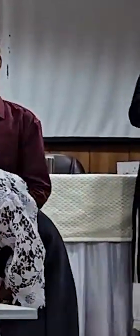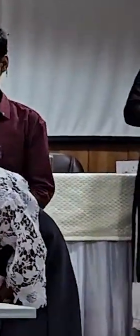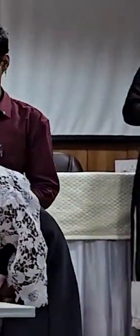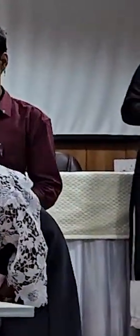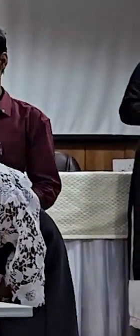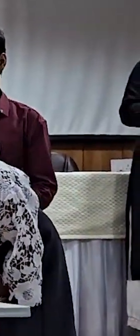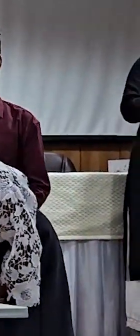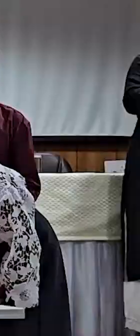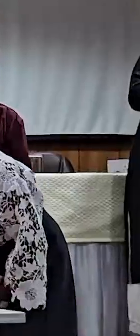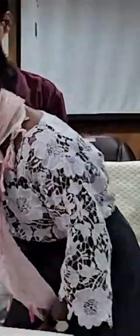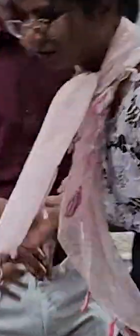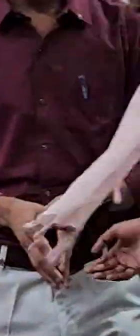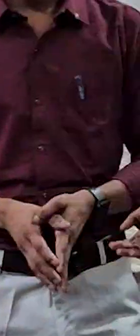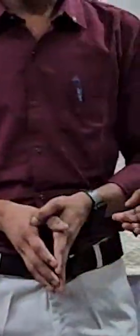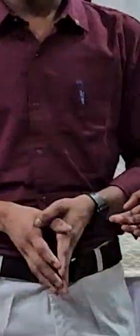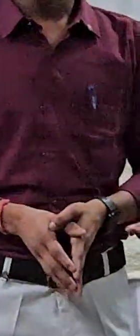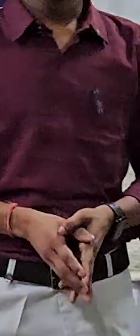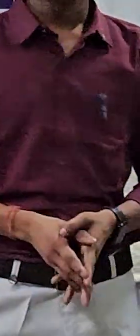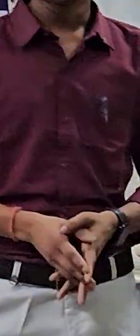हेलन,